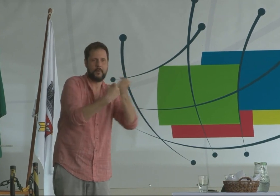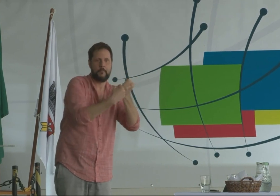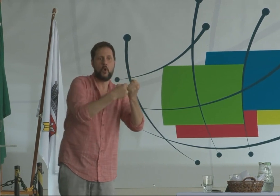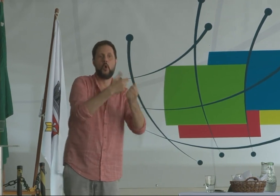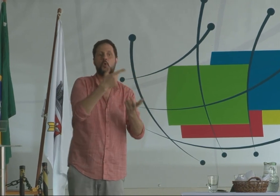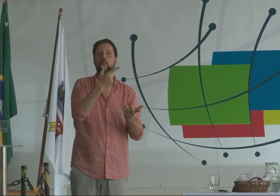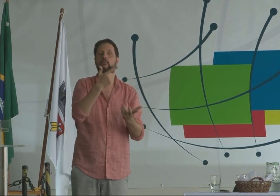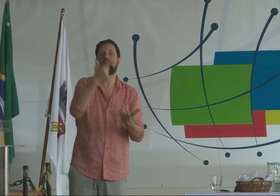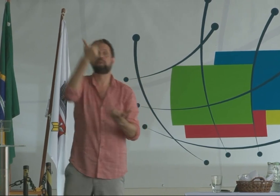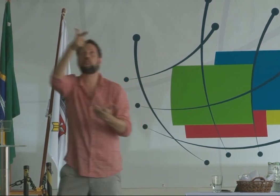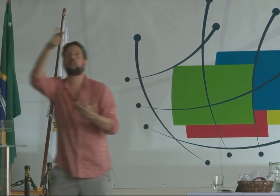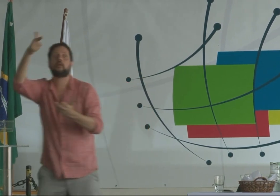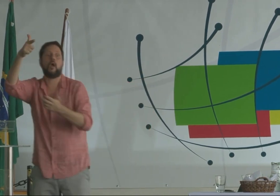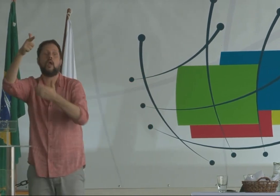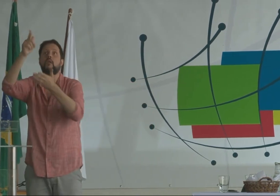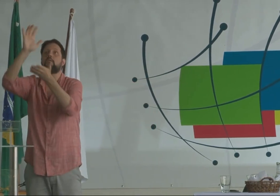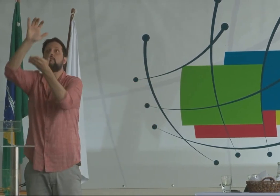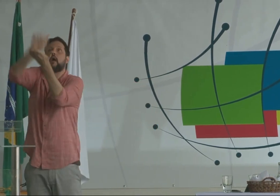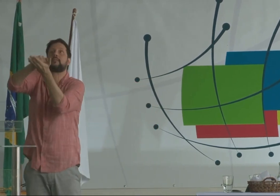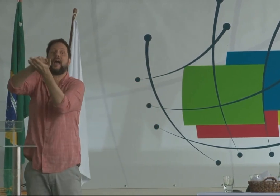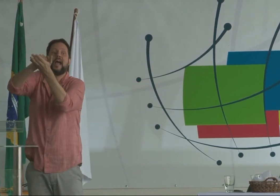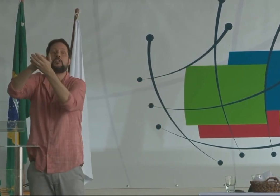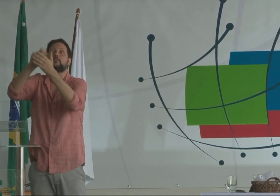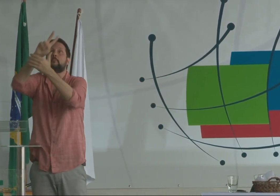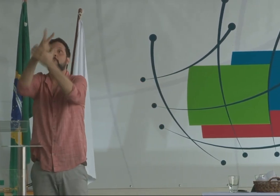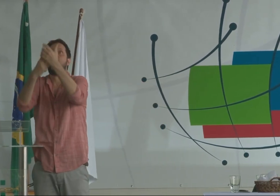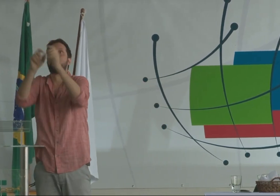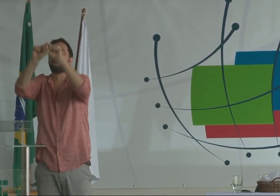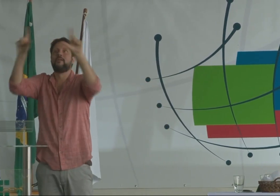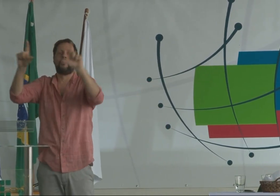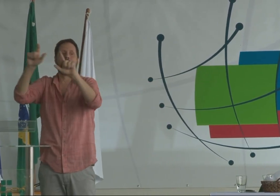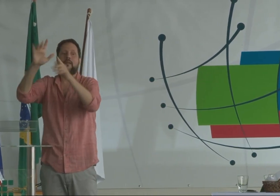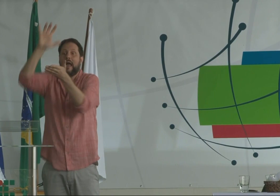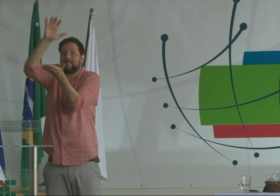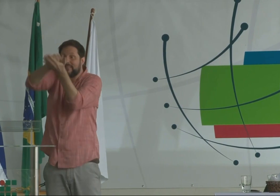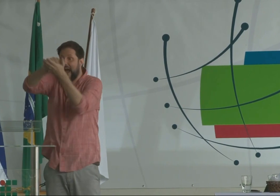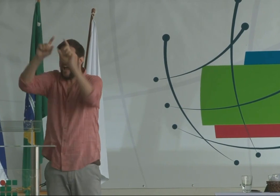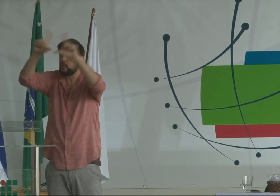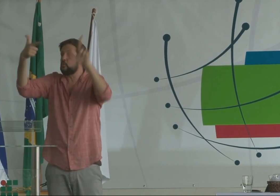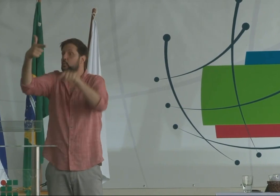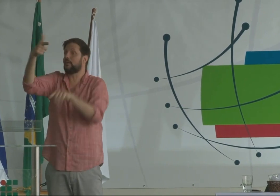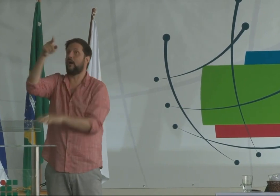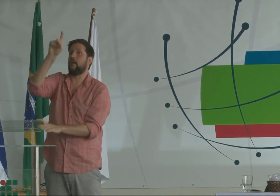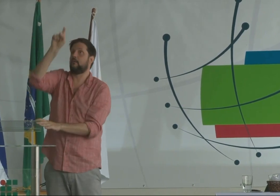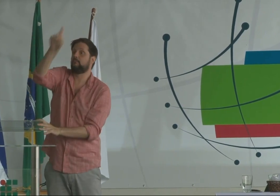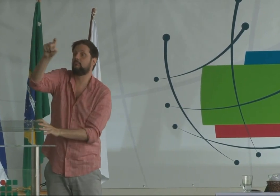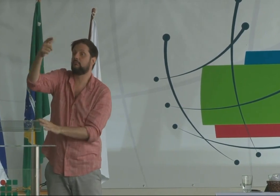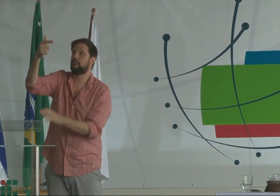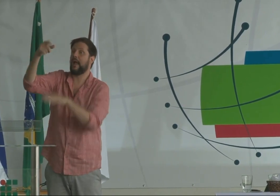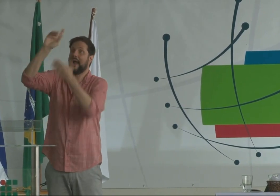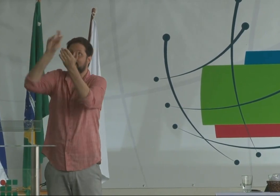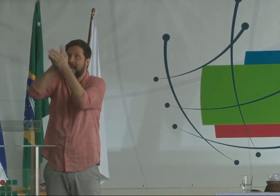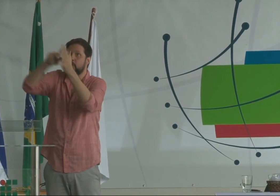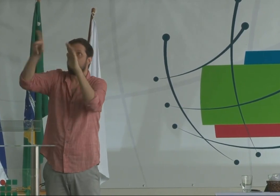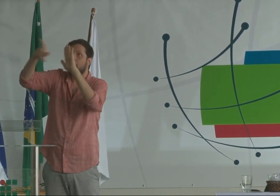Contraturno. Apoio pedagógico. Nessa opção, não tem escola bilíngue. Cadastro de escola bilíngue. Aonde que eu vou